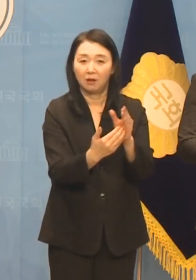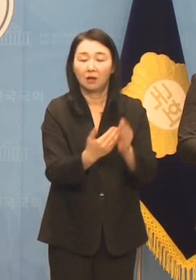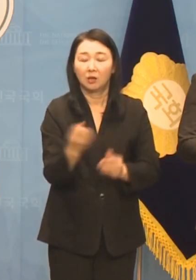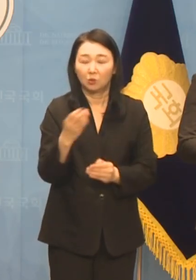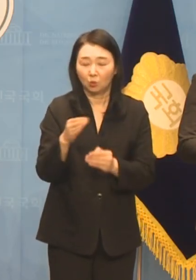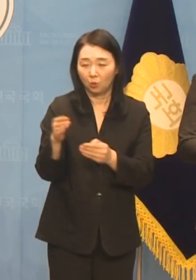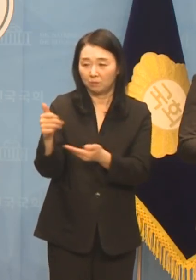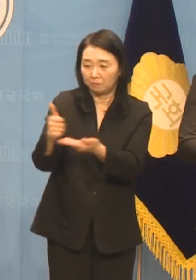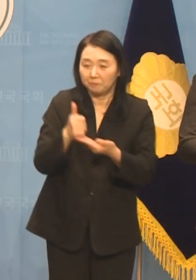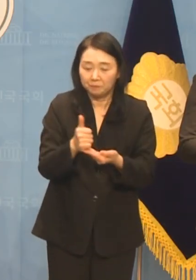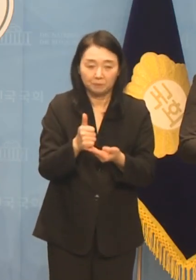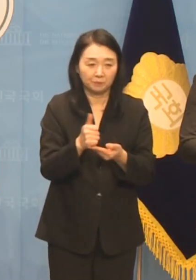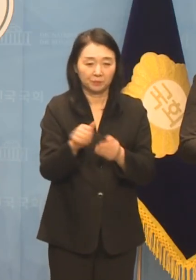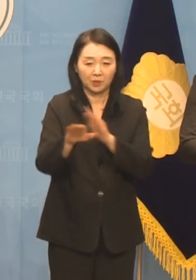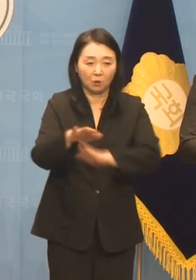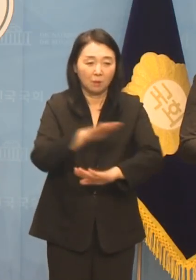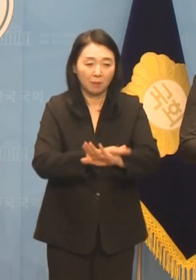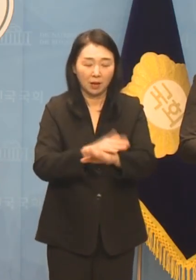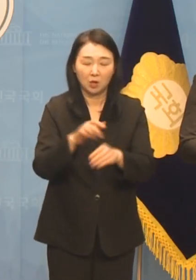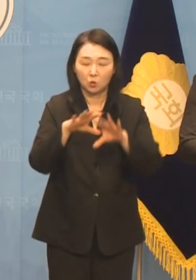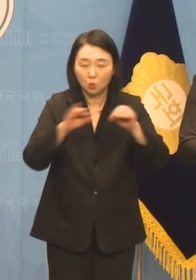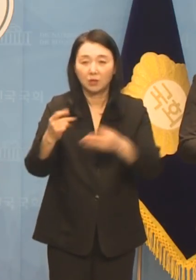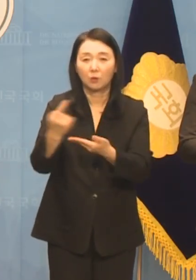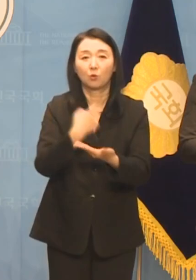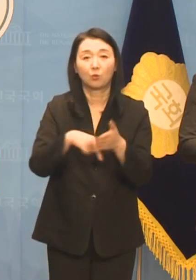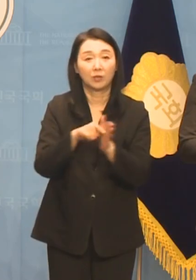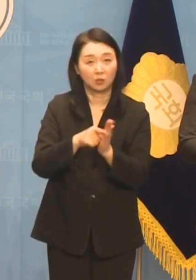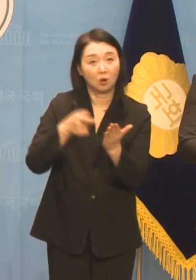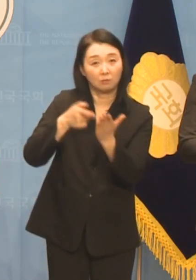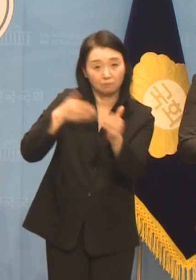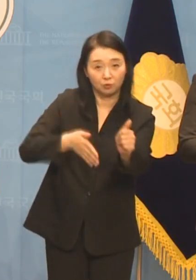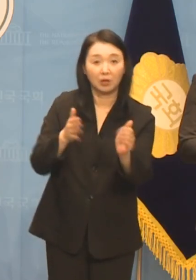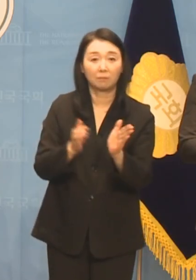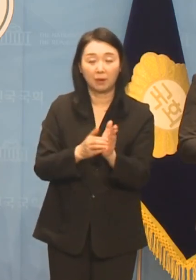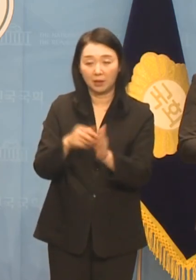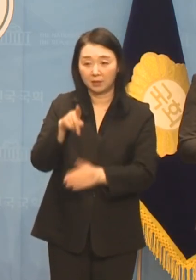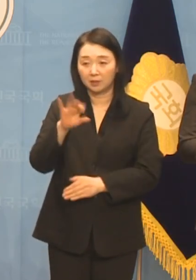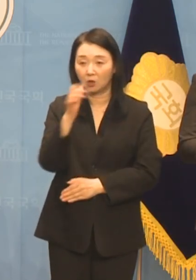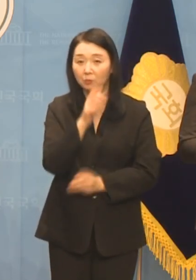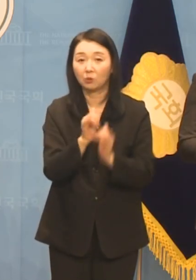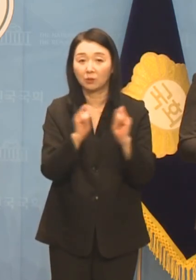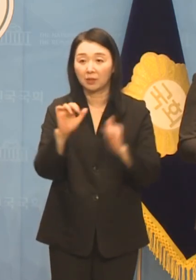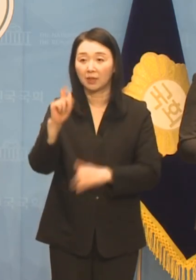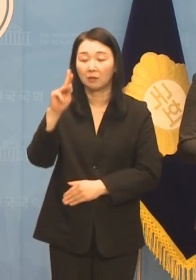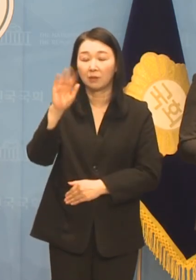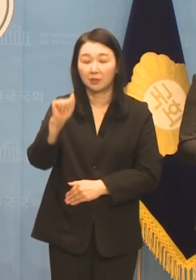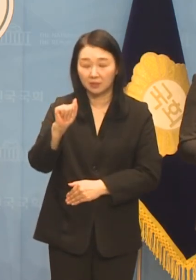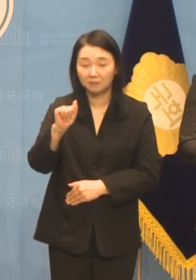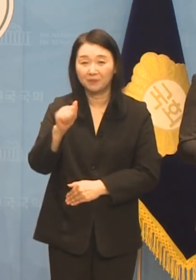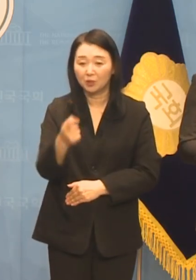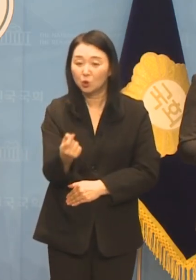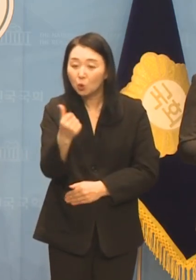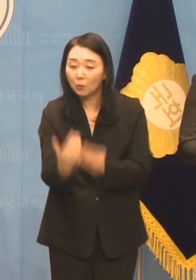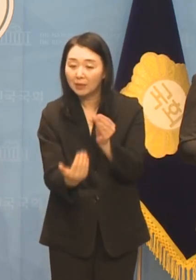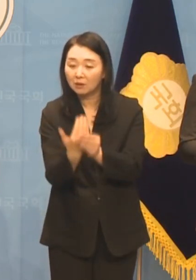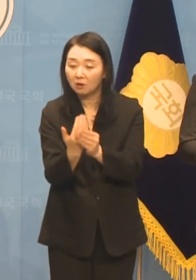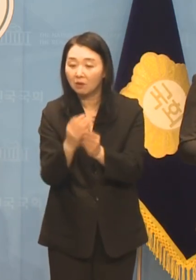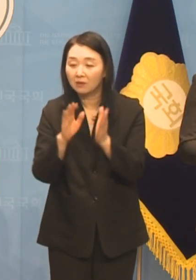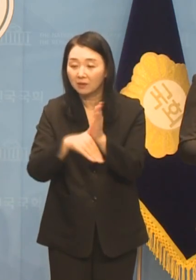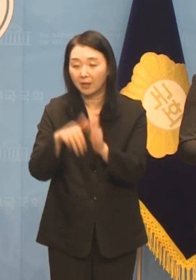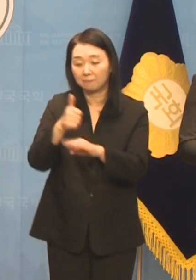공정하게 이루어질 수 있도록 협조 요청을 하였습니다. 결국 서정욱 변호사는 KBS 사사건건